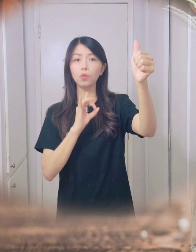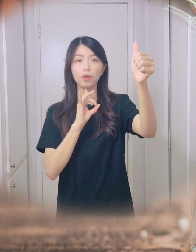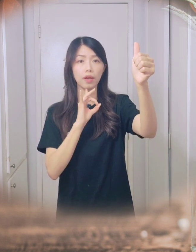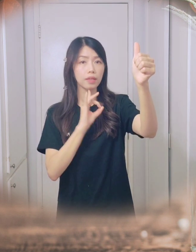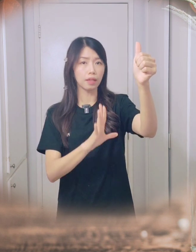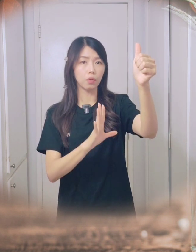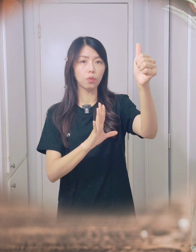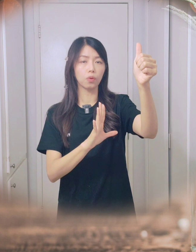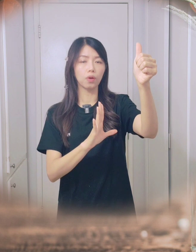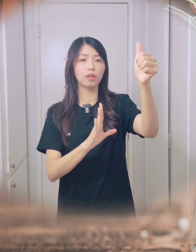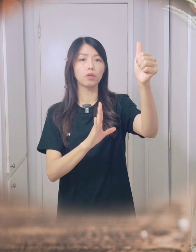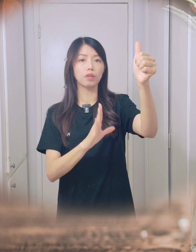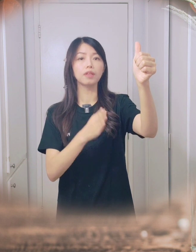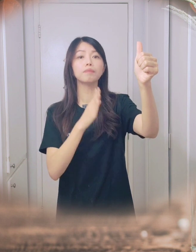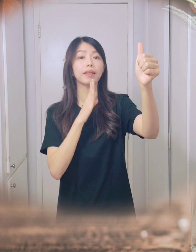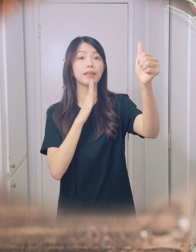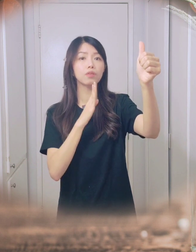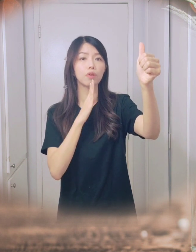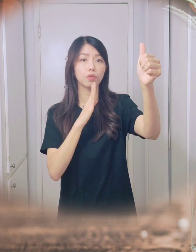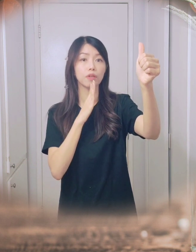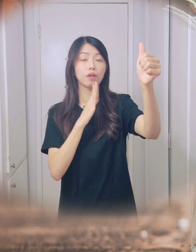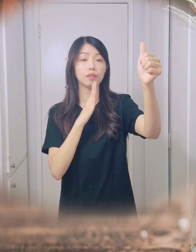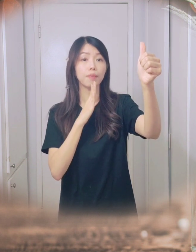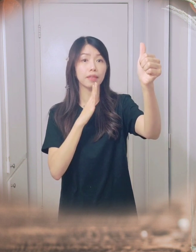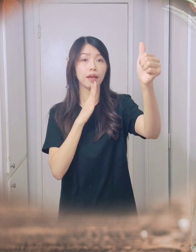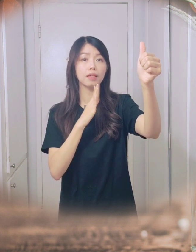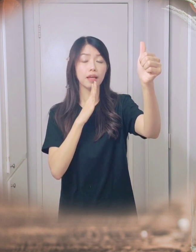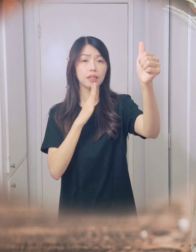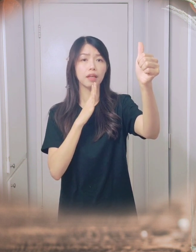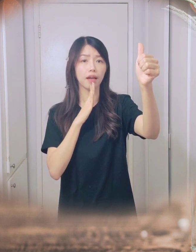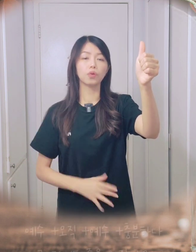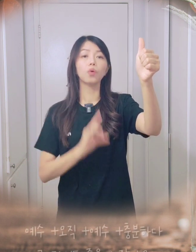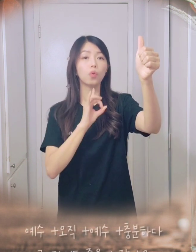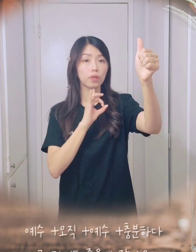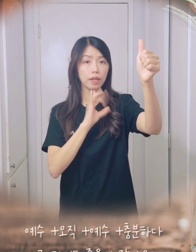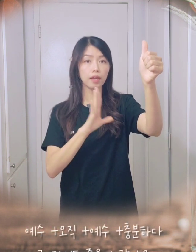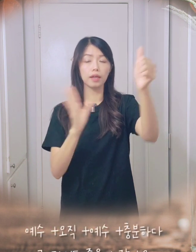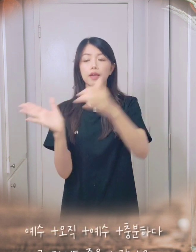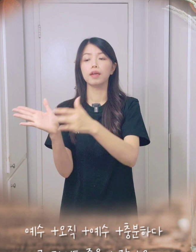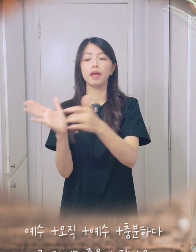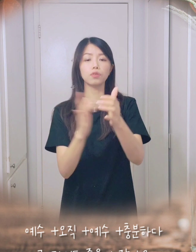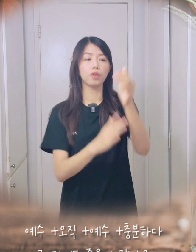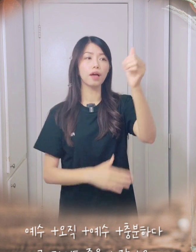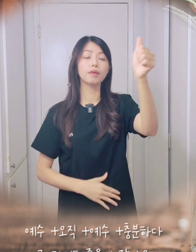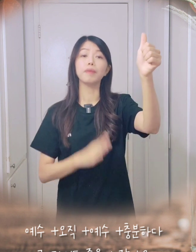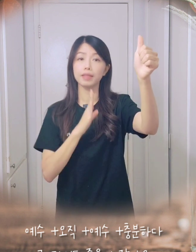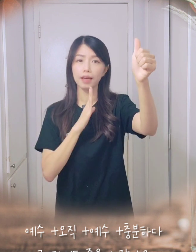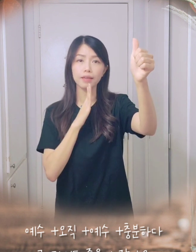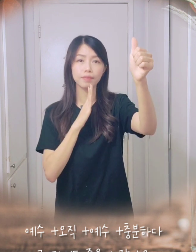여기서도 또 이렇게 하지 않았고 여기서는 맞다 수어를 해줬어요. 그래 맞아. 사실이야. 오직